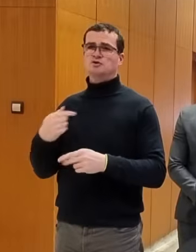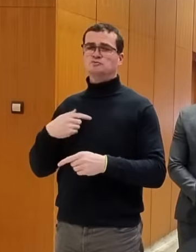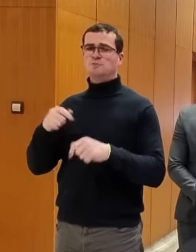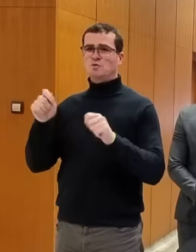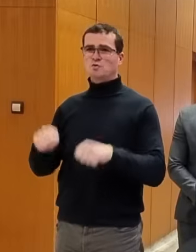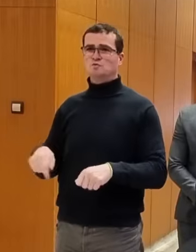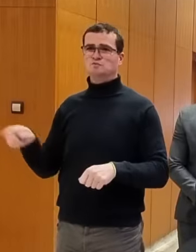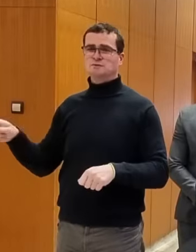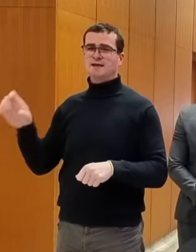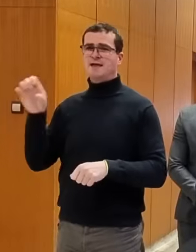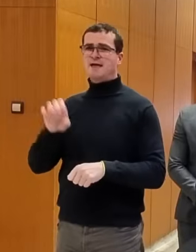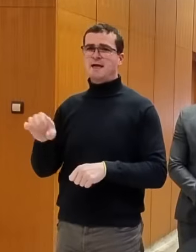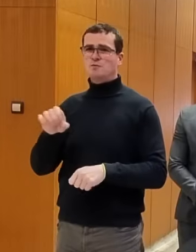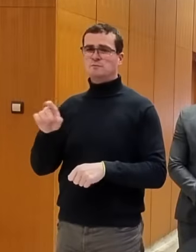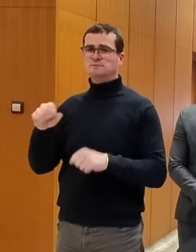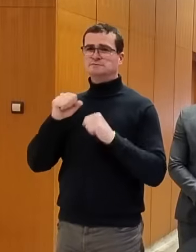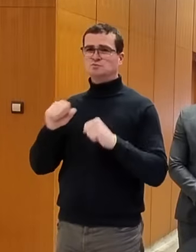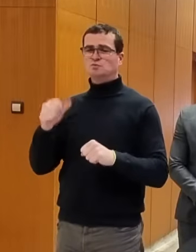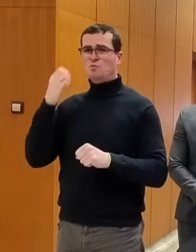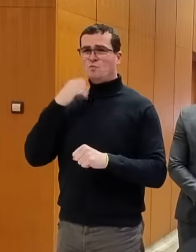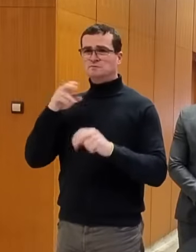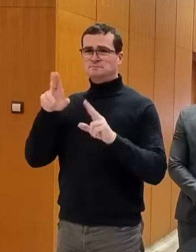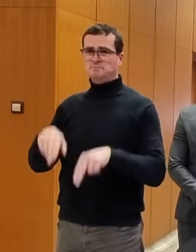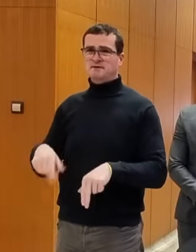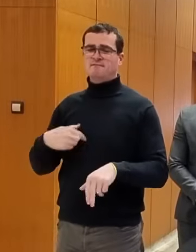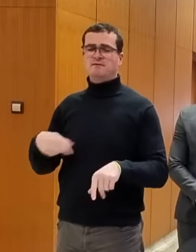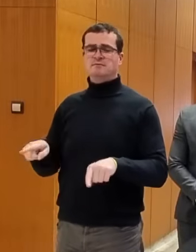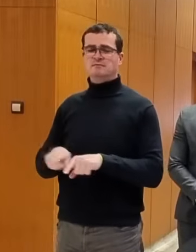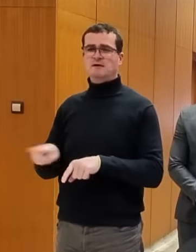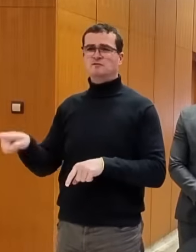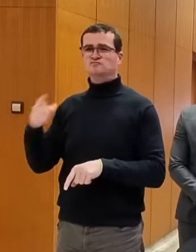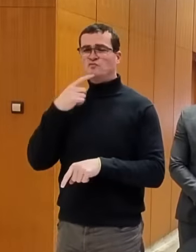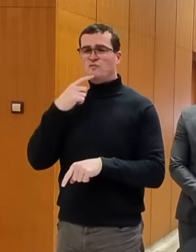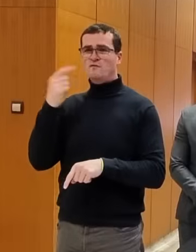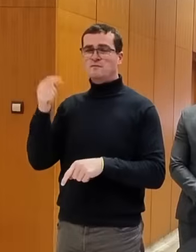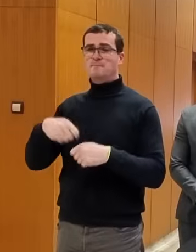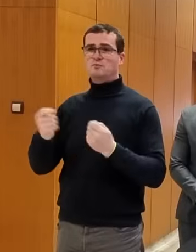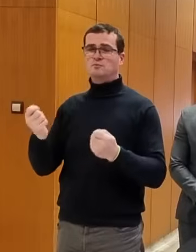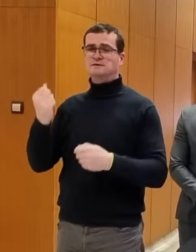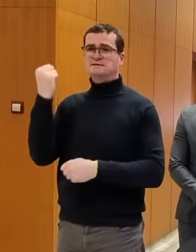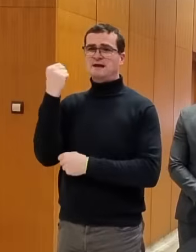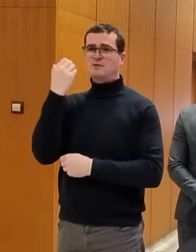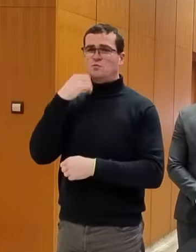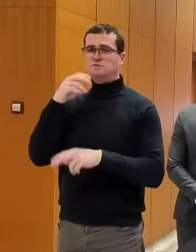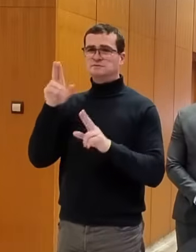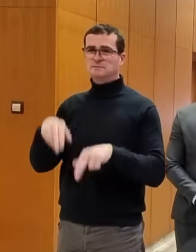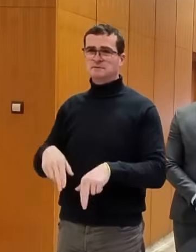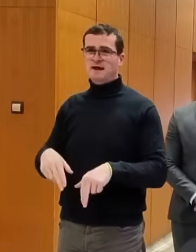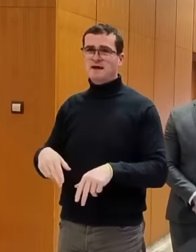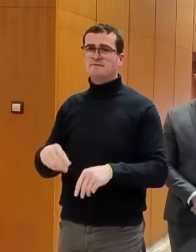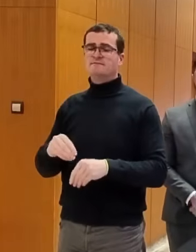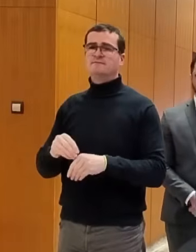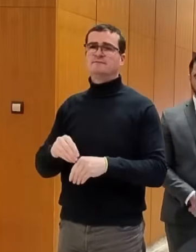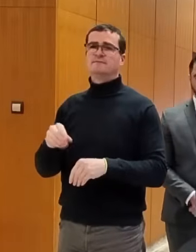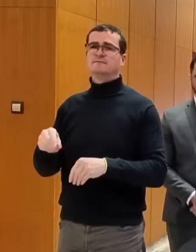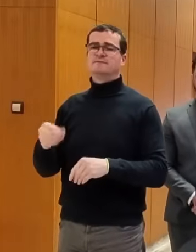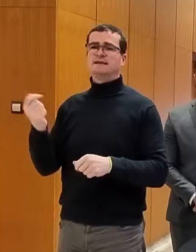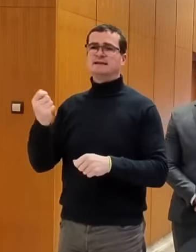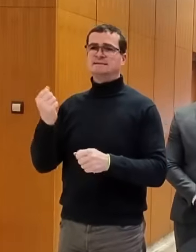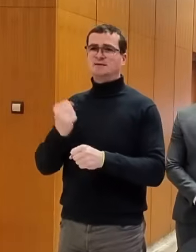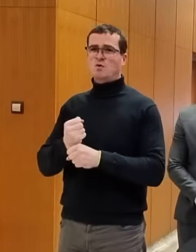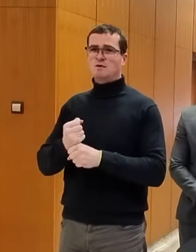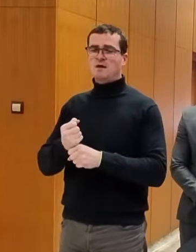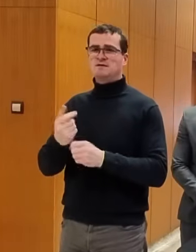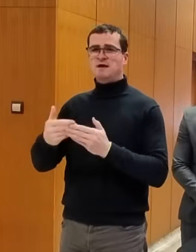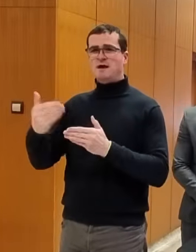na rozhodnutia Európskeho súdu pre ľudské práva, ktorý takisto konštatoval porušenie základných ľudských práv v trestných